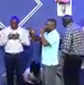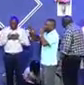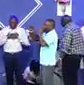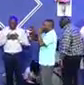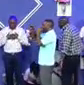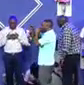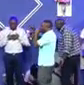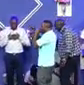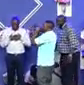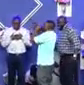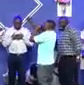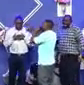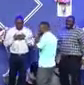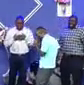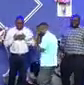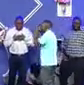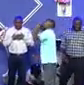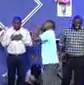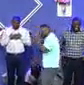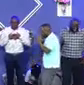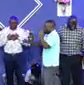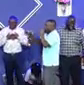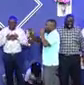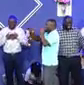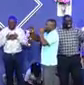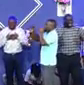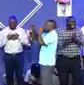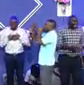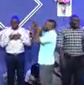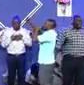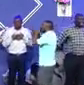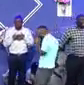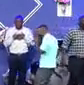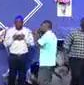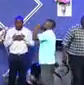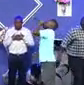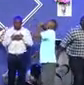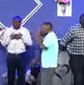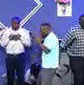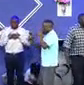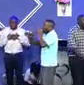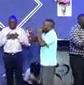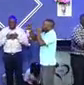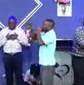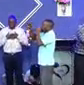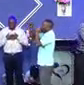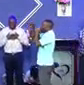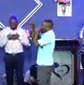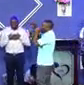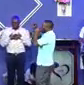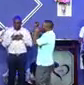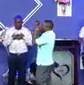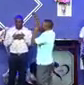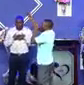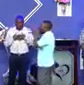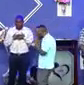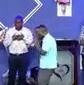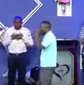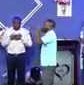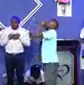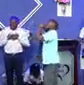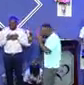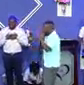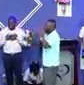gye babadde bakaliddwa ng'ennyumba gyonna gye babadde bakaliddwa mu linnya lya Yesu omwana wa Katonda